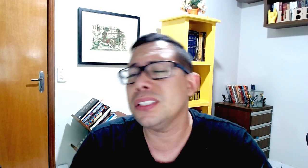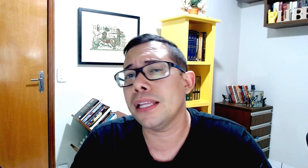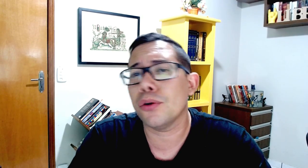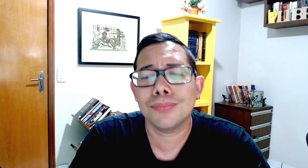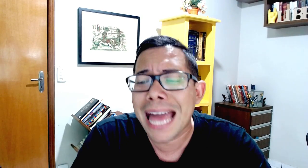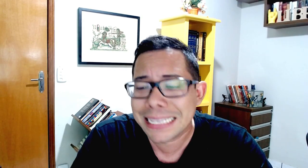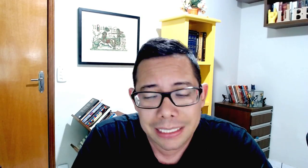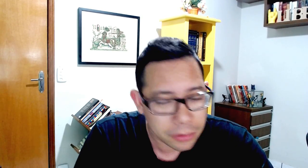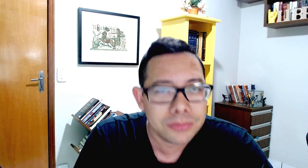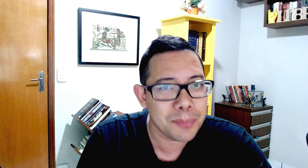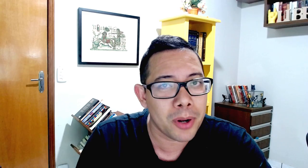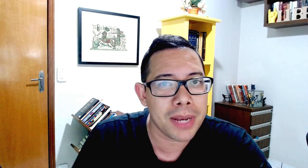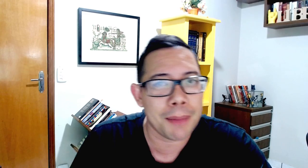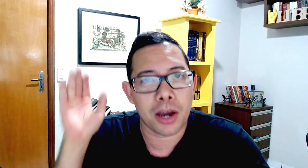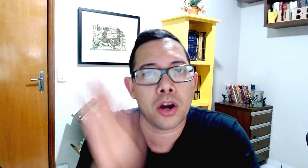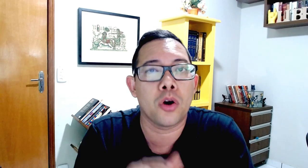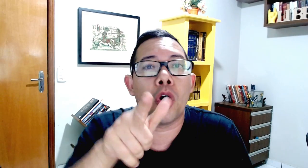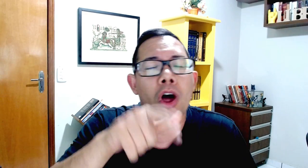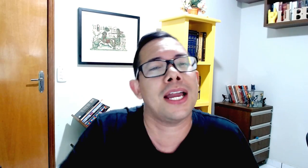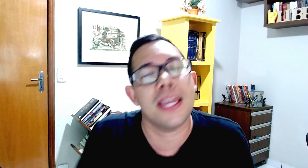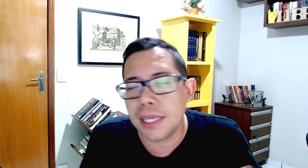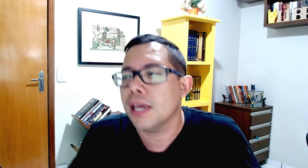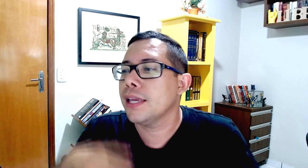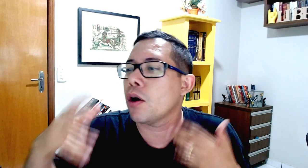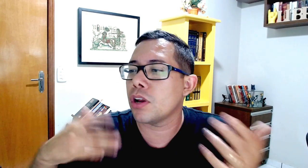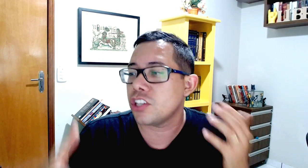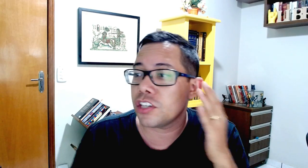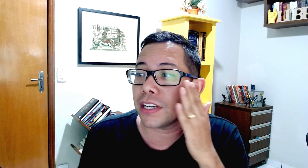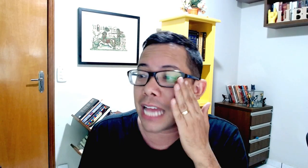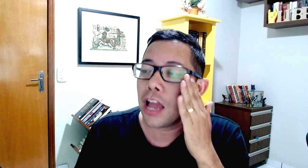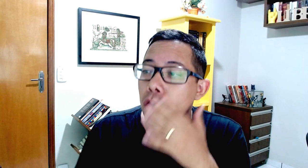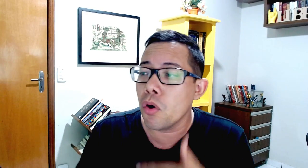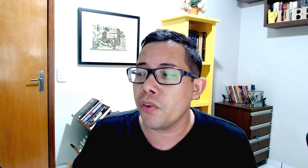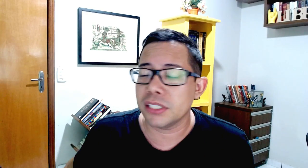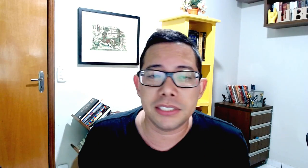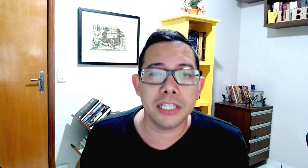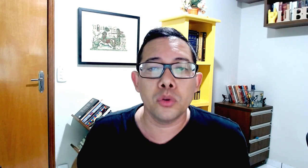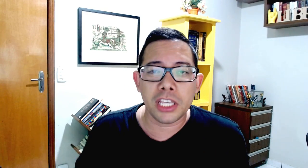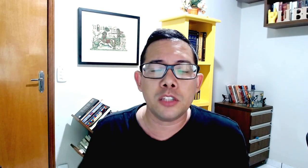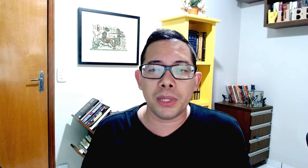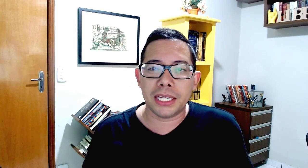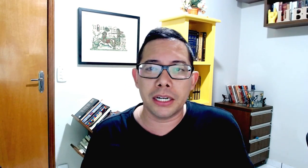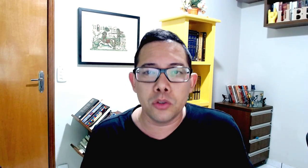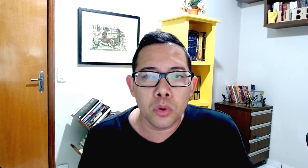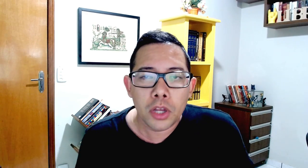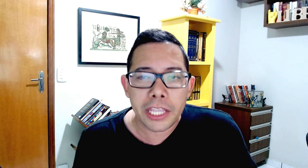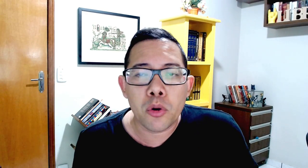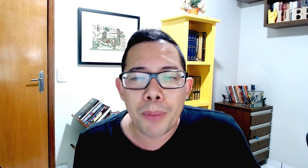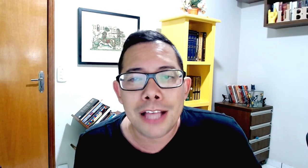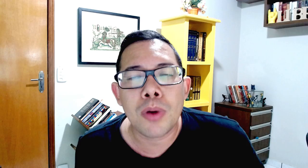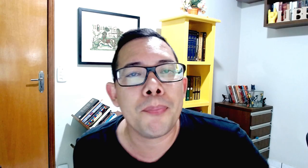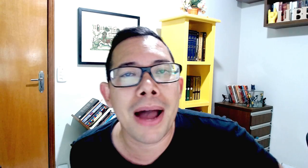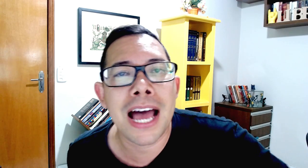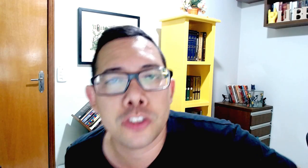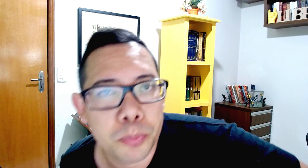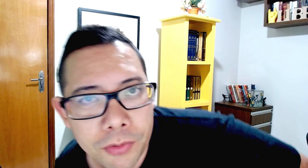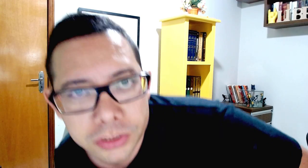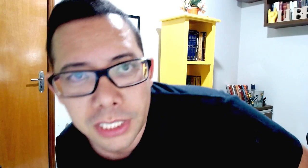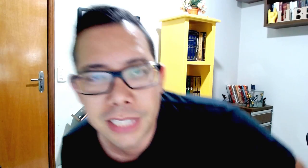menos entendeu nada não tem problema coloca aí que agora a gente vai estar conversando explicando e um passo a passo para